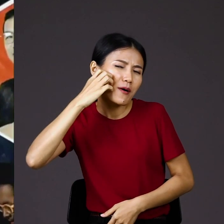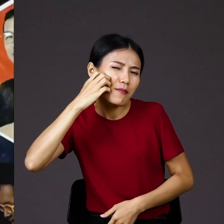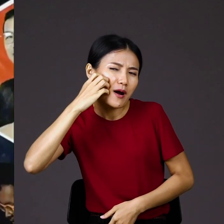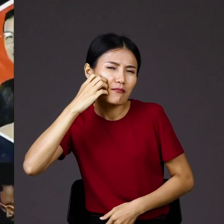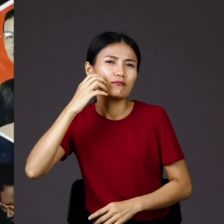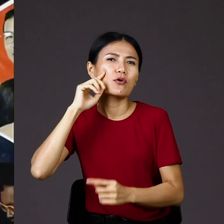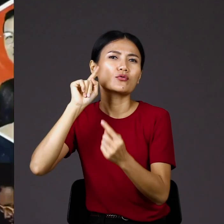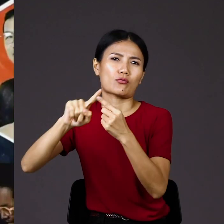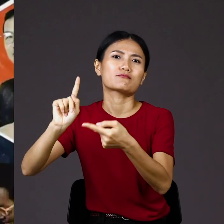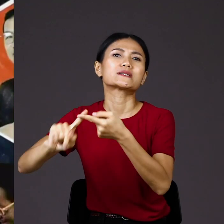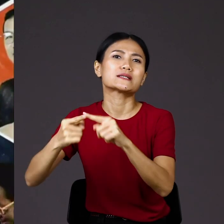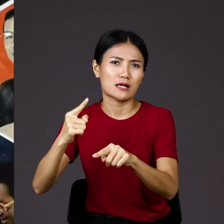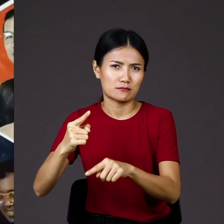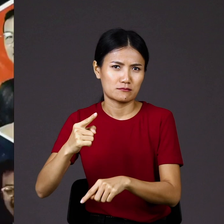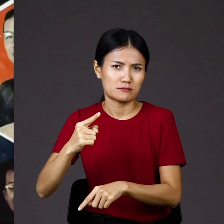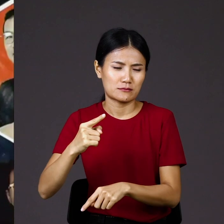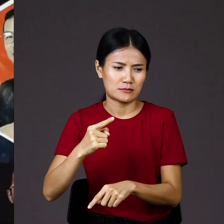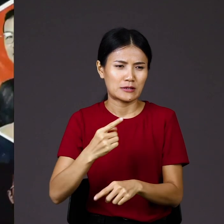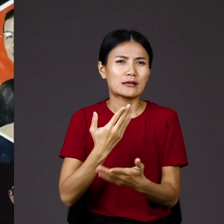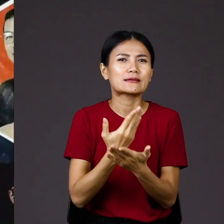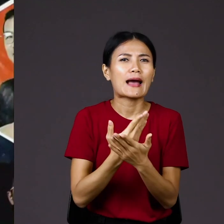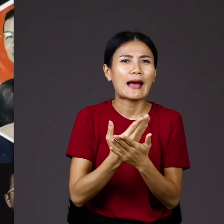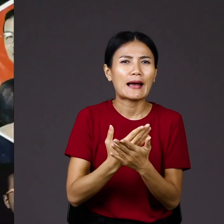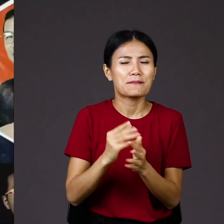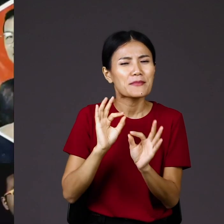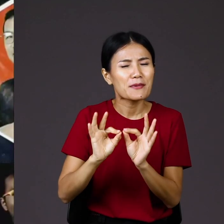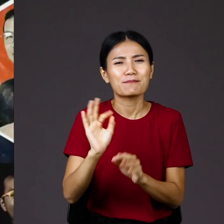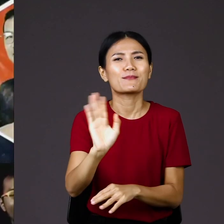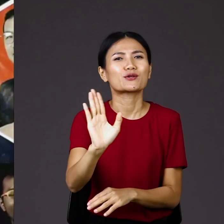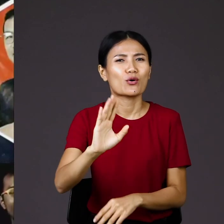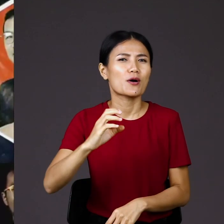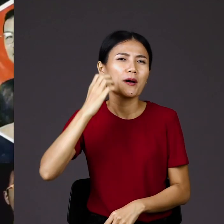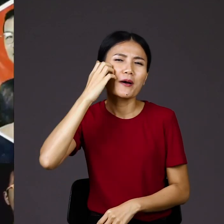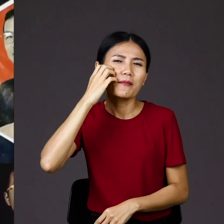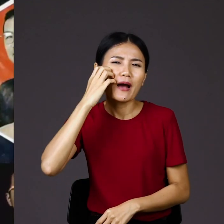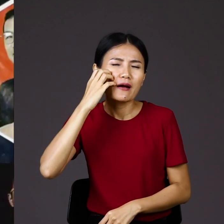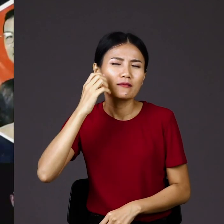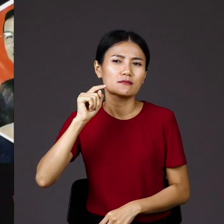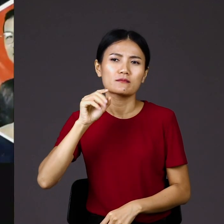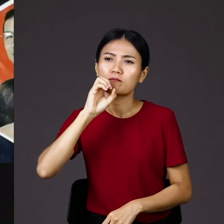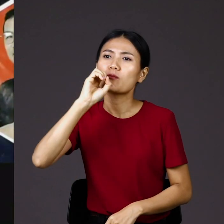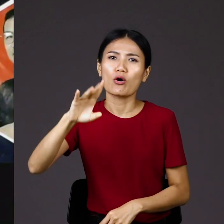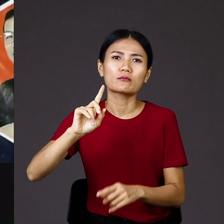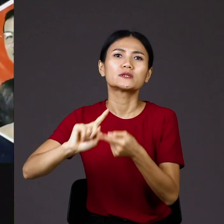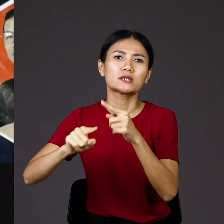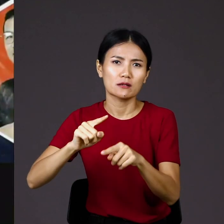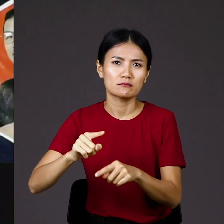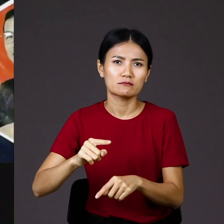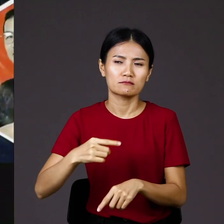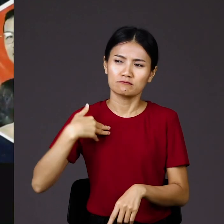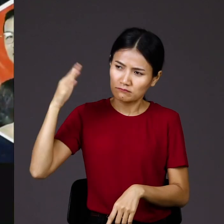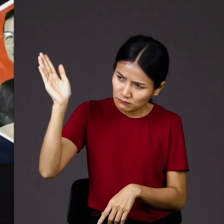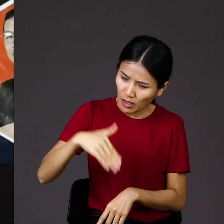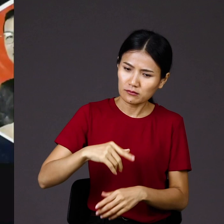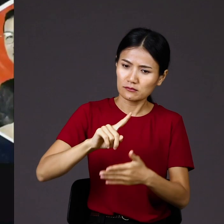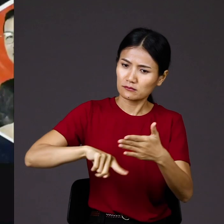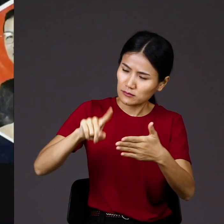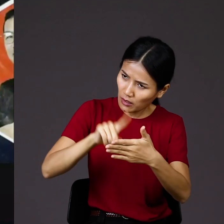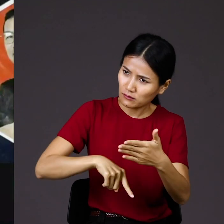เพื่อนฝูงอย่าเปลืองเงินอย่าเสียดายเงิน3บาท100บาทโทรไปเลยครับไม่อย่างนั้นเรา